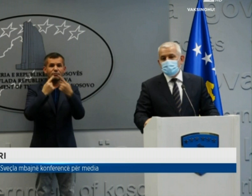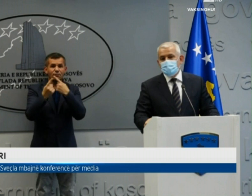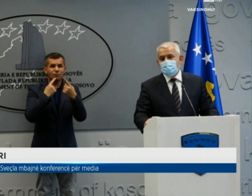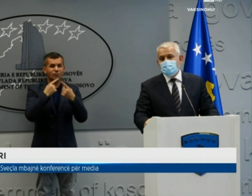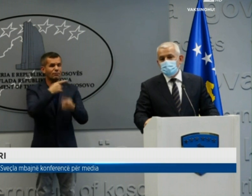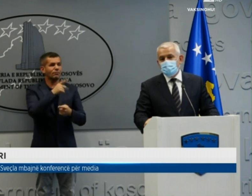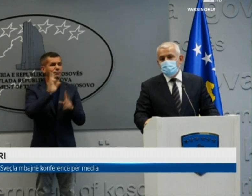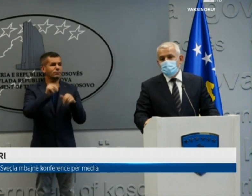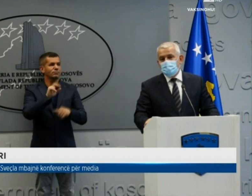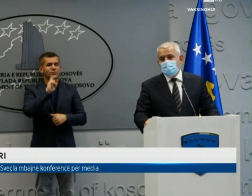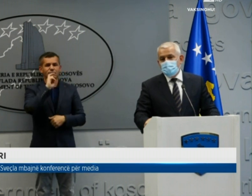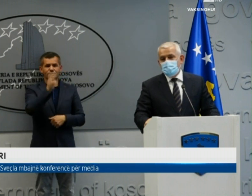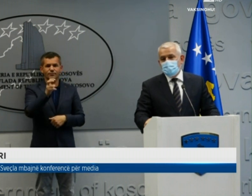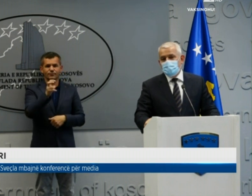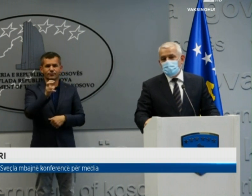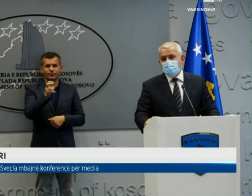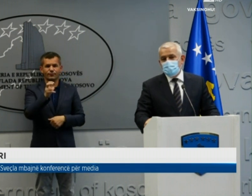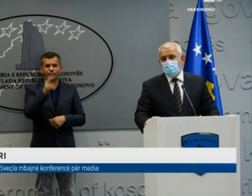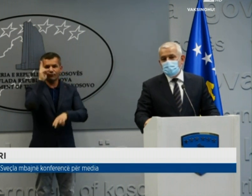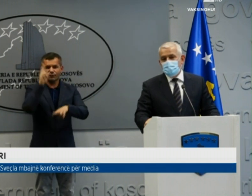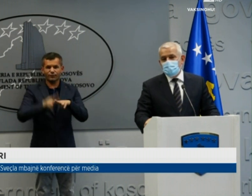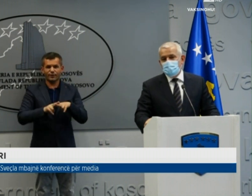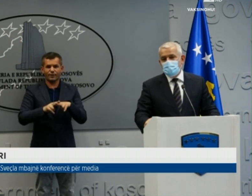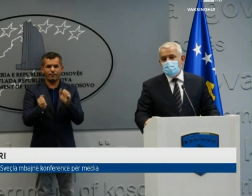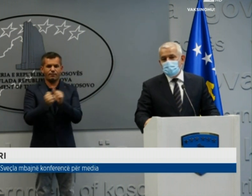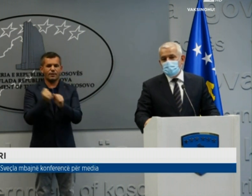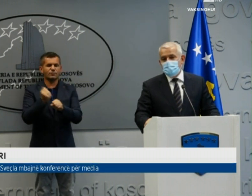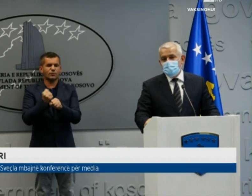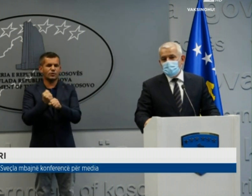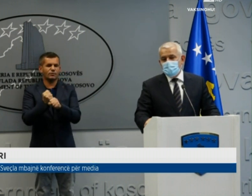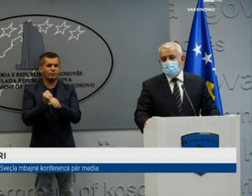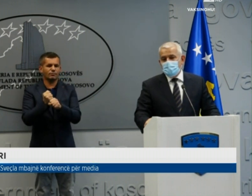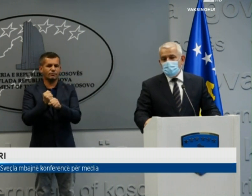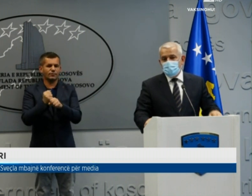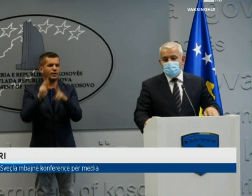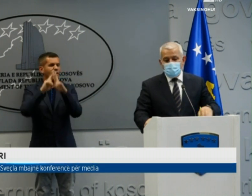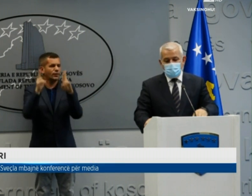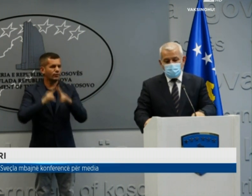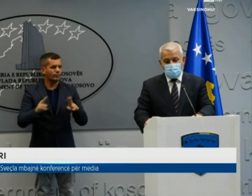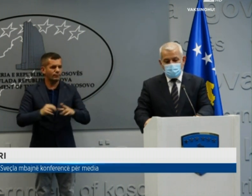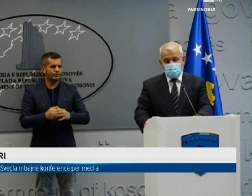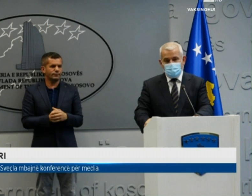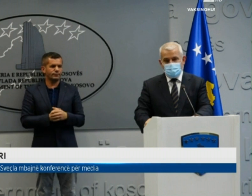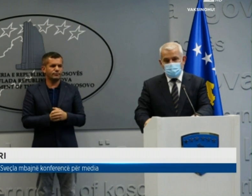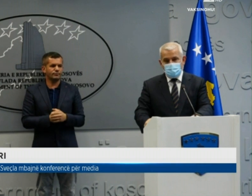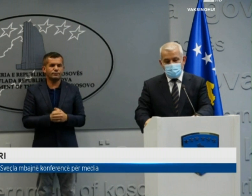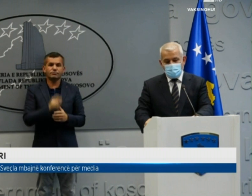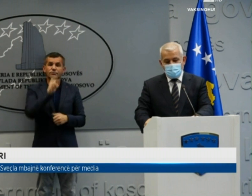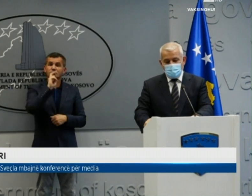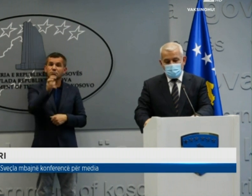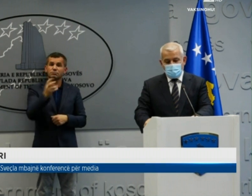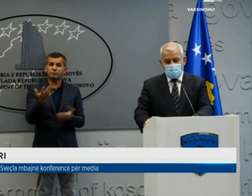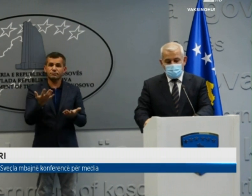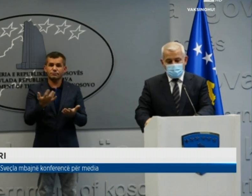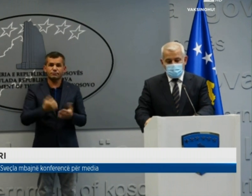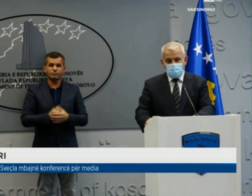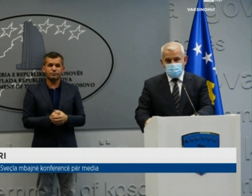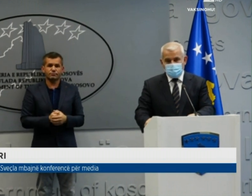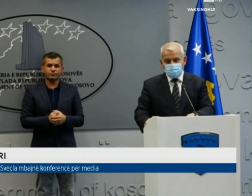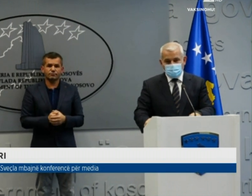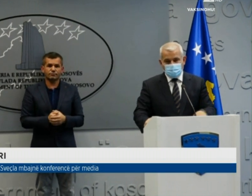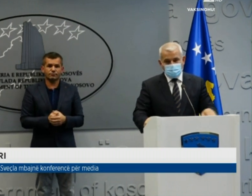ju e keni marrë, siç keni thënë vendime në bashkëpunim me të gjithë partnerët ndërkombëtar. Nëse mund të marrim një përgjigje për këtë